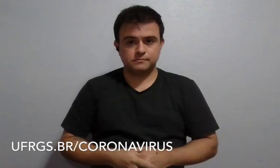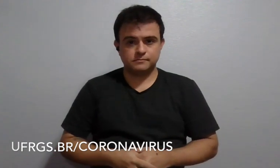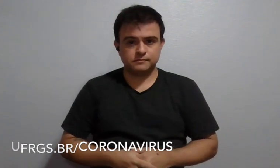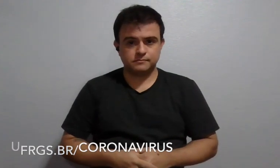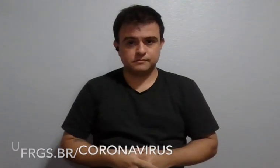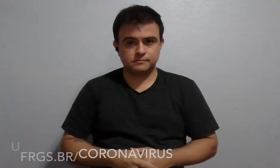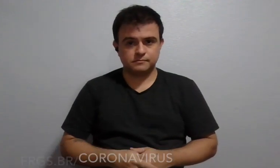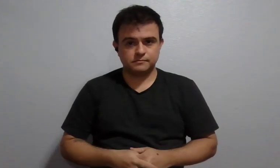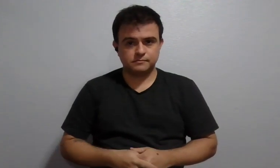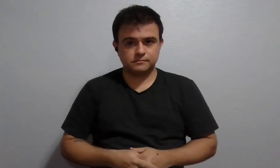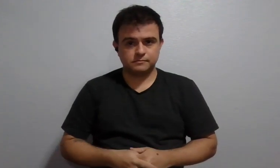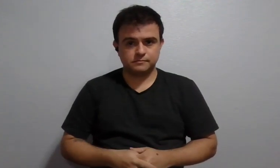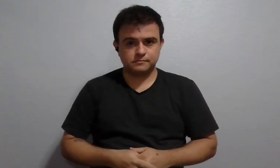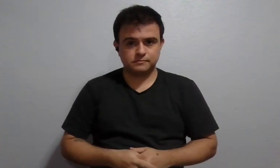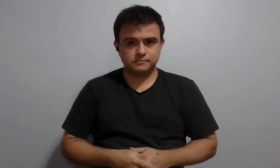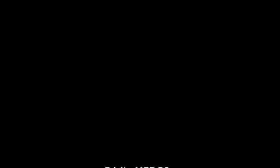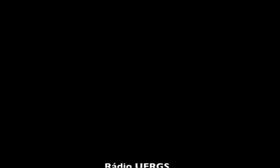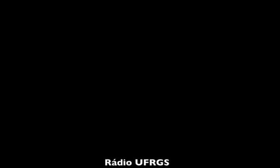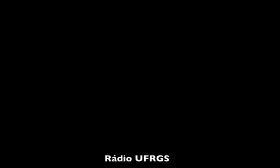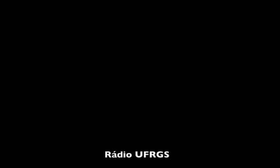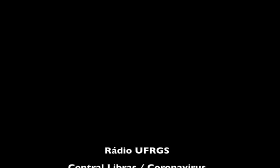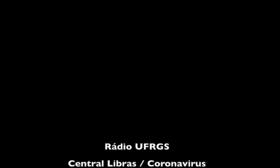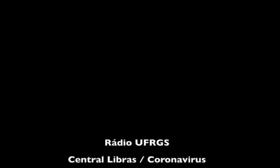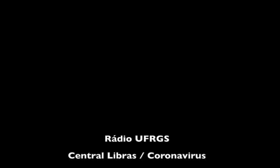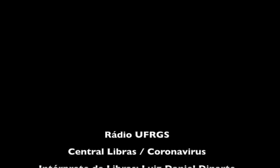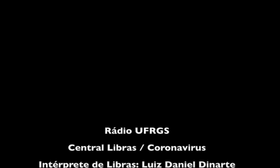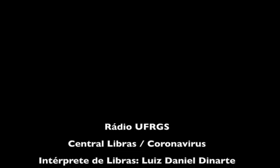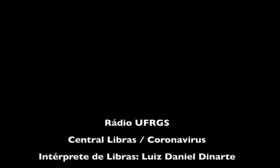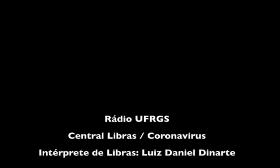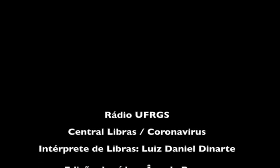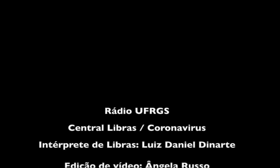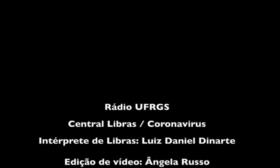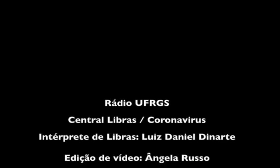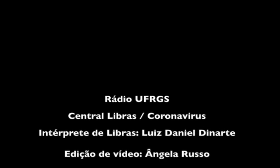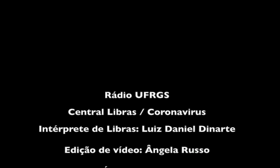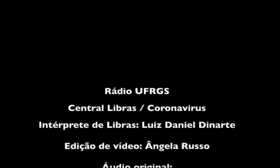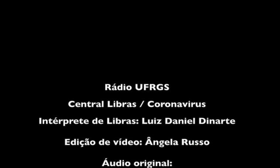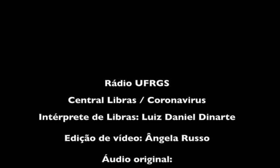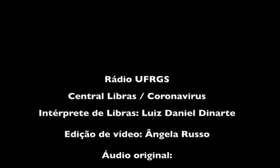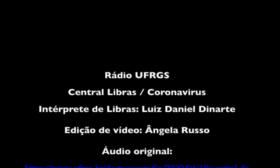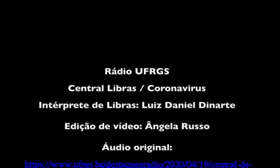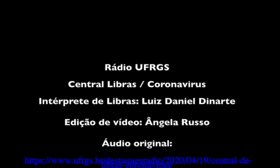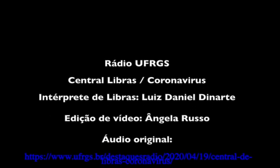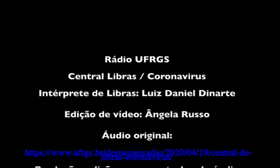Rádio da Universidade e URGS mobilizadas contra o coronavírus. Produção, edição e